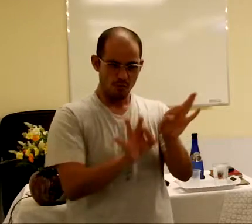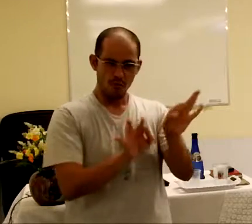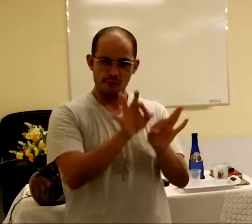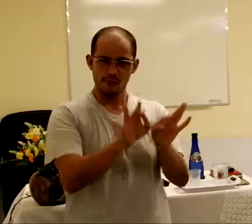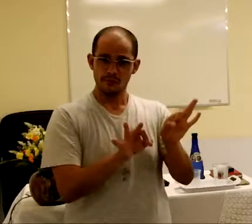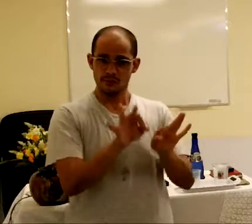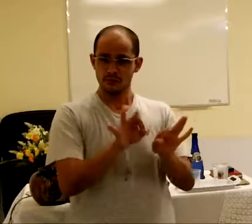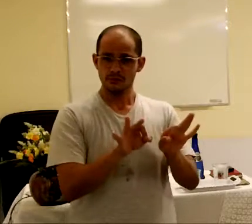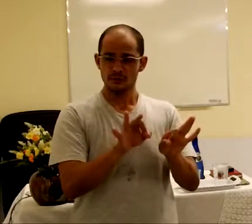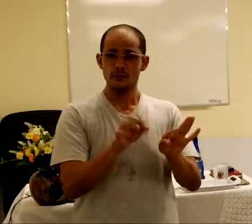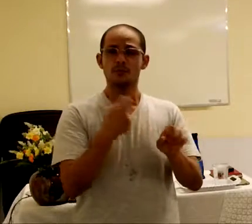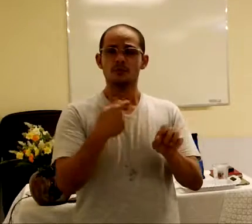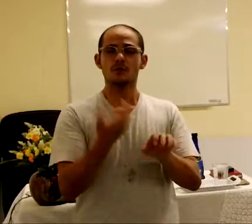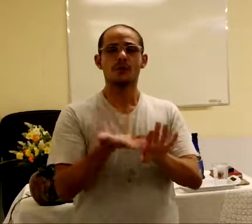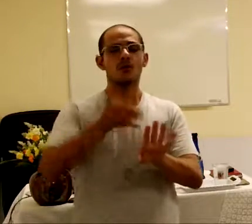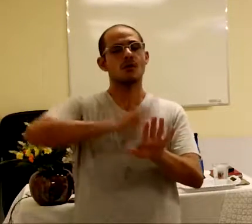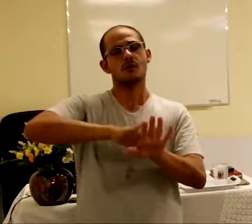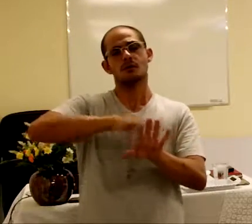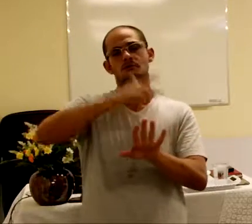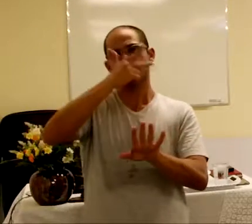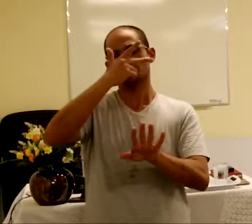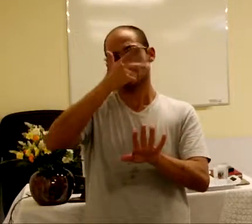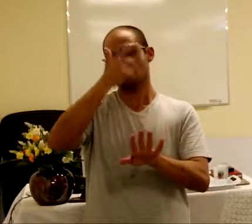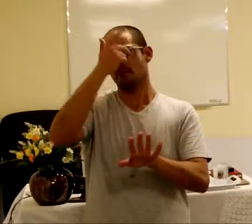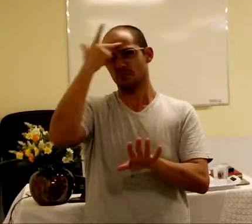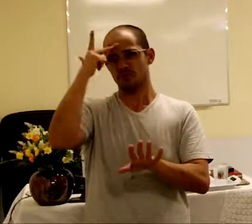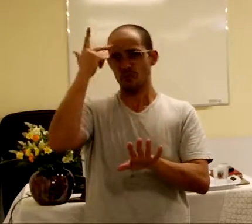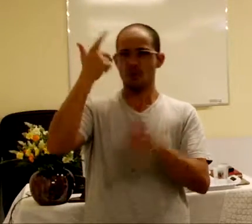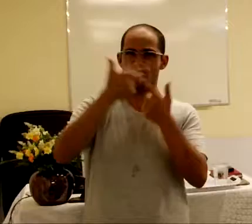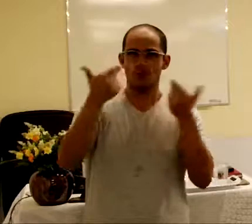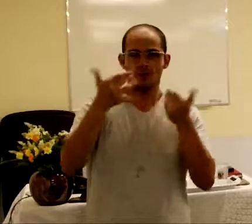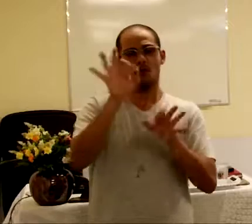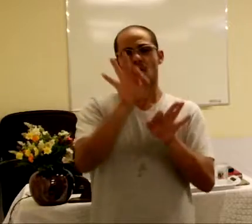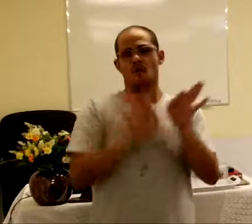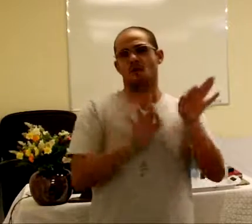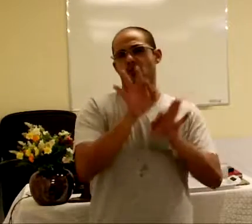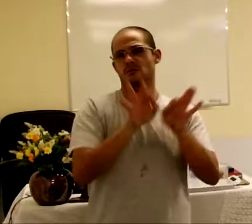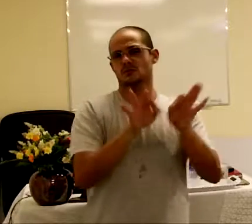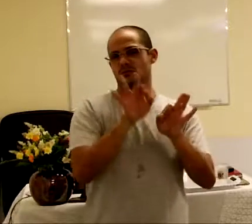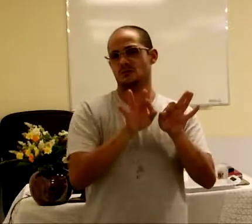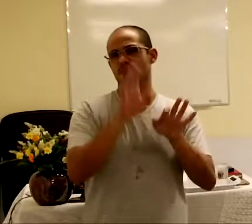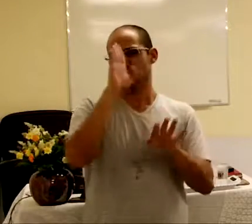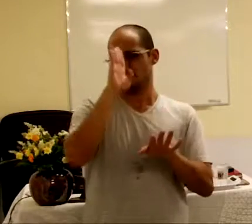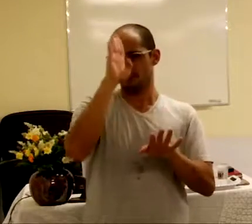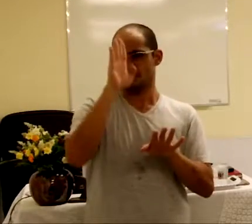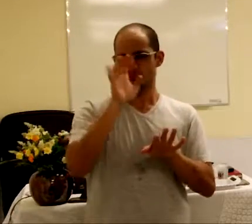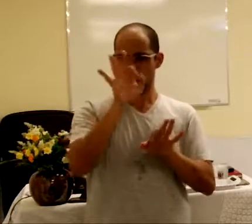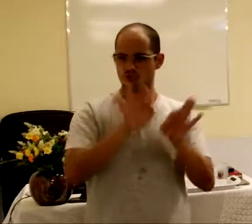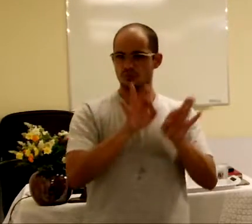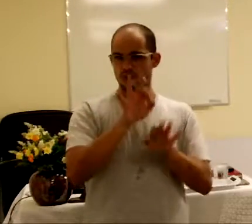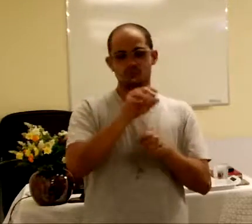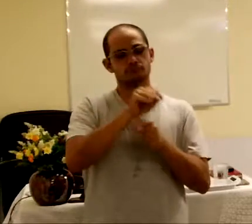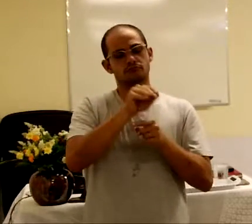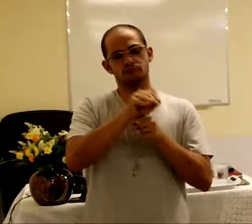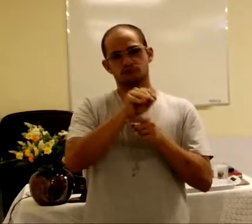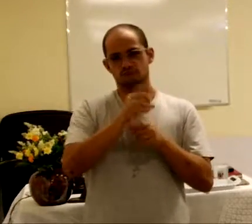a menos que não haja por trás um organizador, um agente, um arquiteto, um princípio que organiza isso.